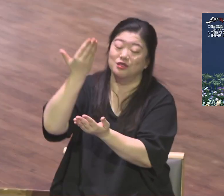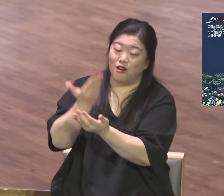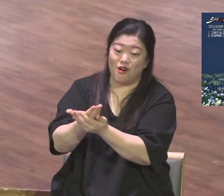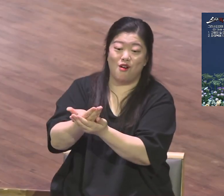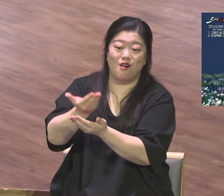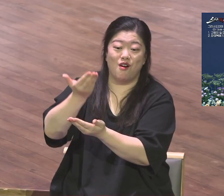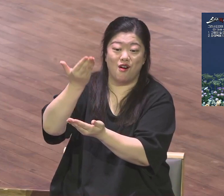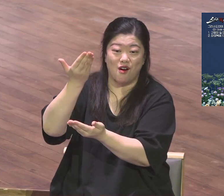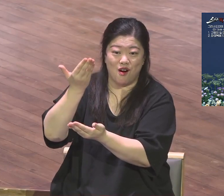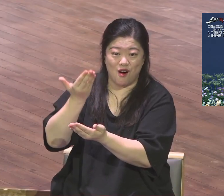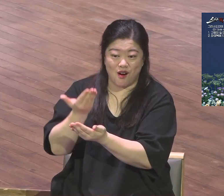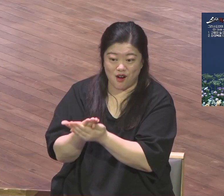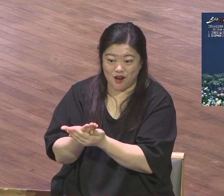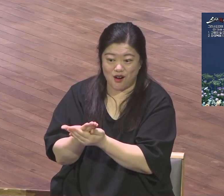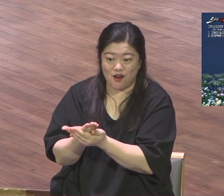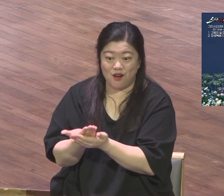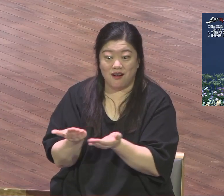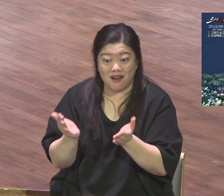받으옵소서.